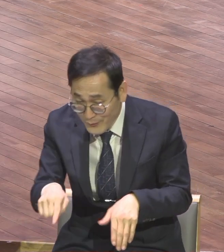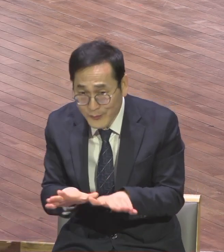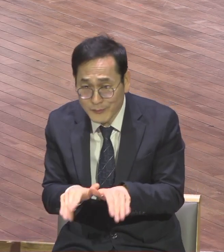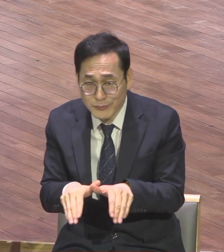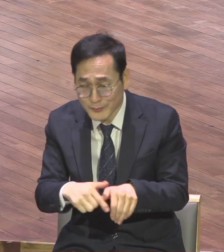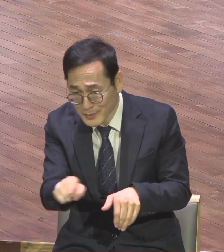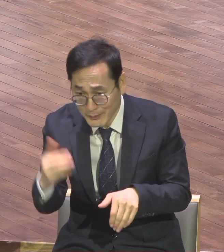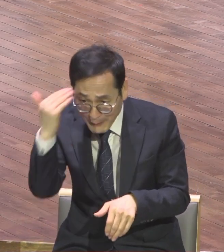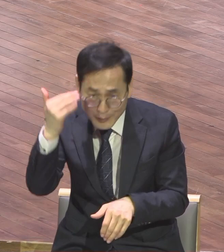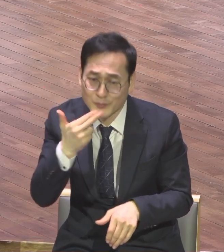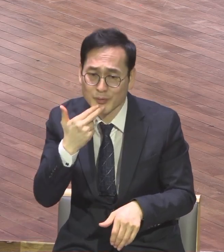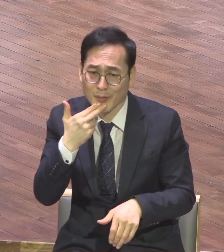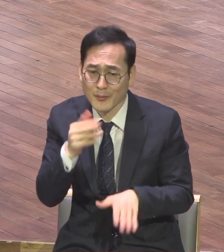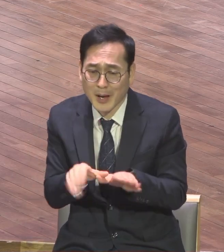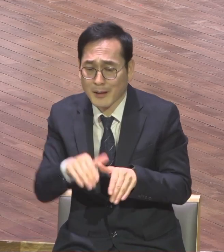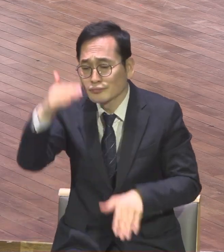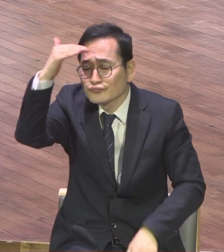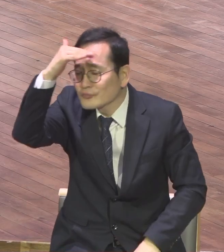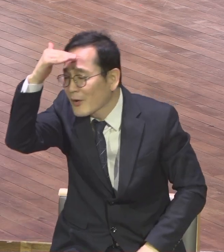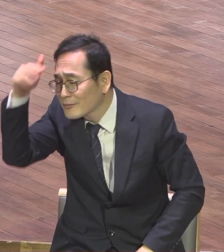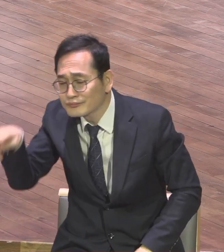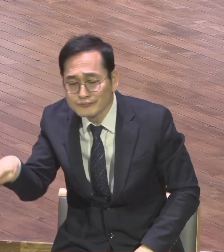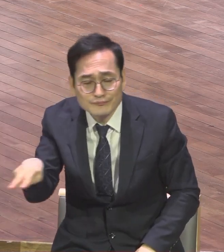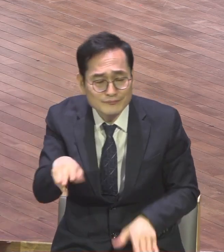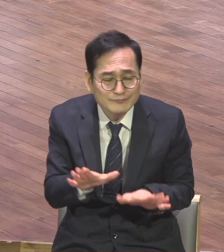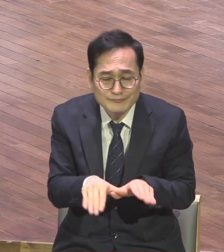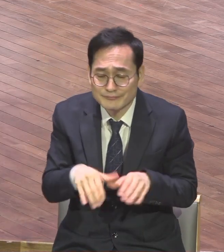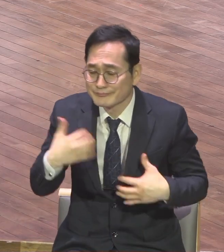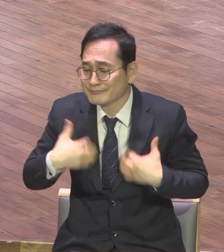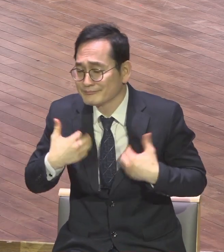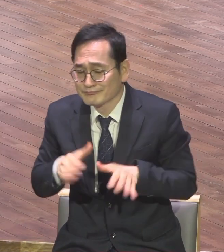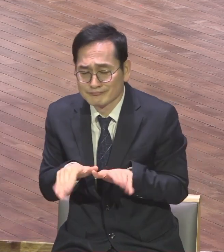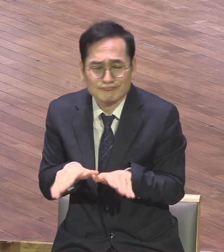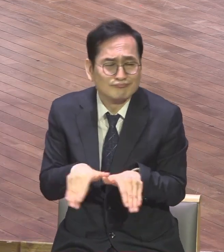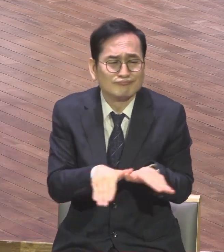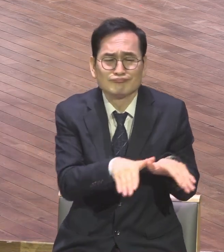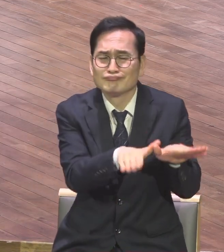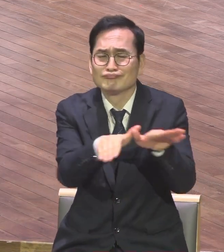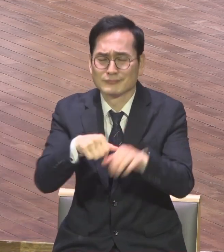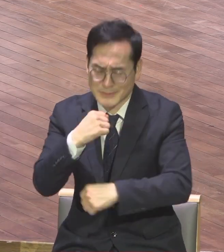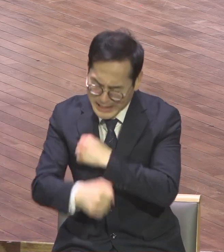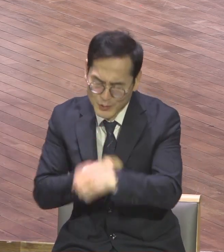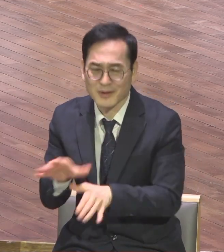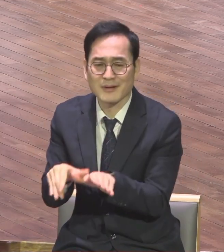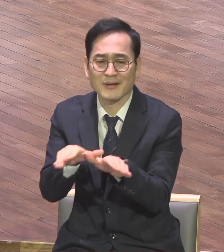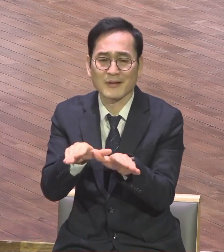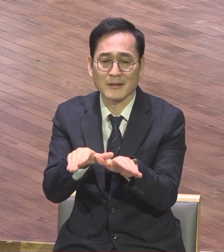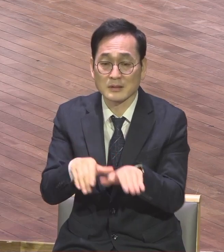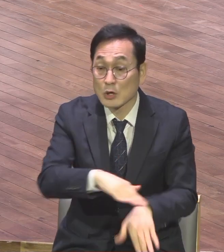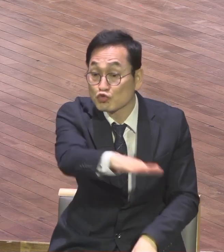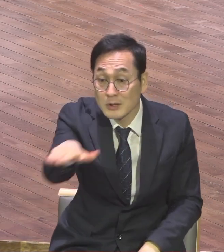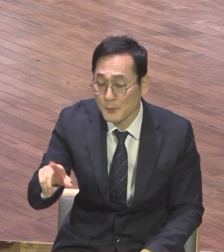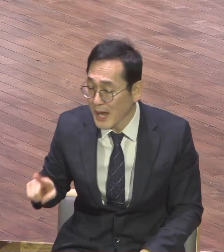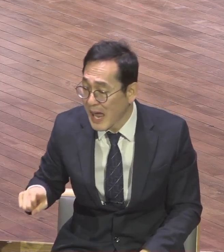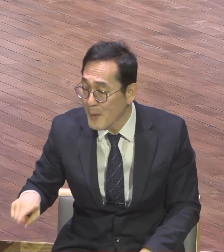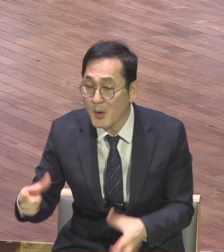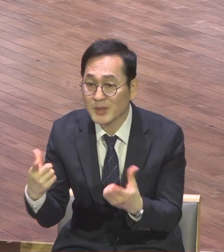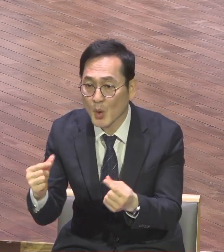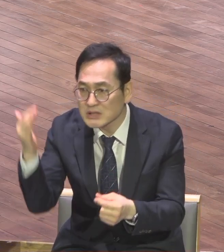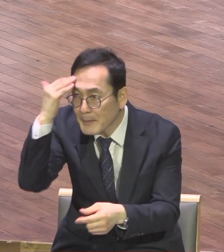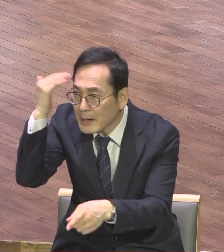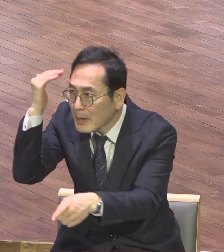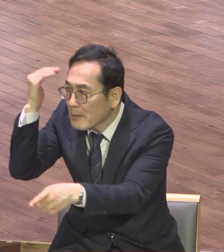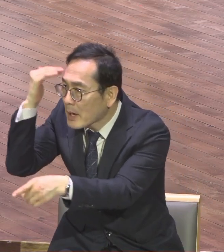많은 사람들이 나비 의식이 아니라 에블레 의식을 가지고 있어요. 에블레 의식 이거 가지고 살아가요. 그렇게